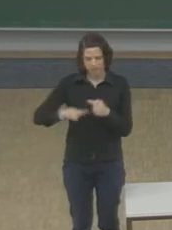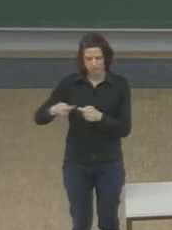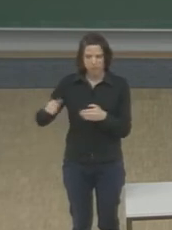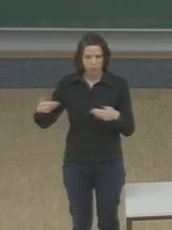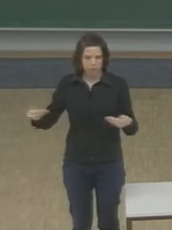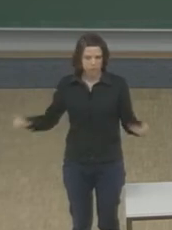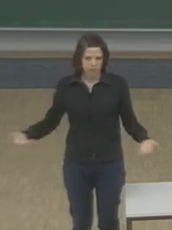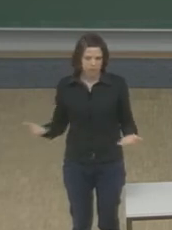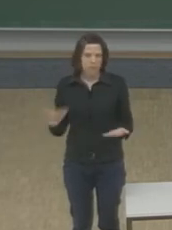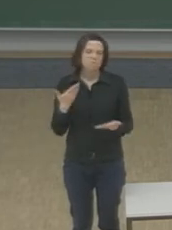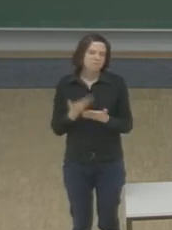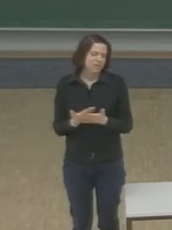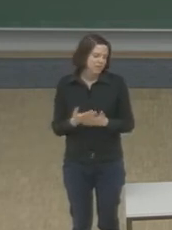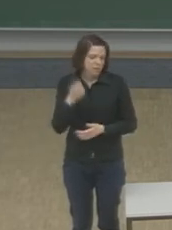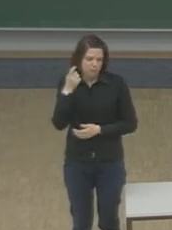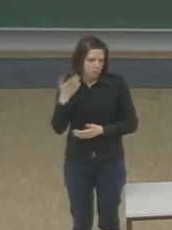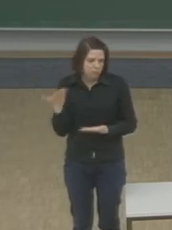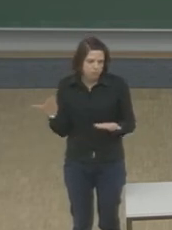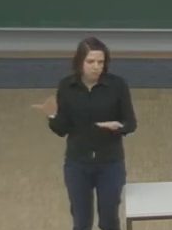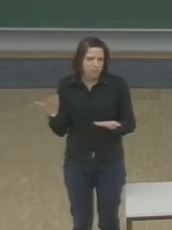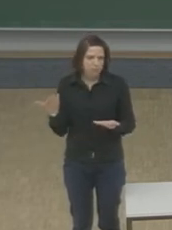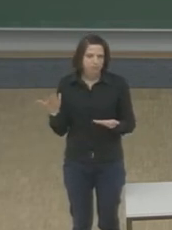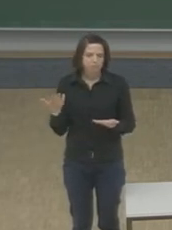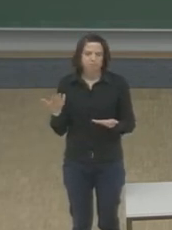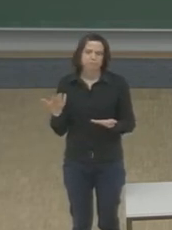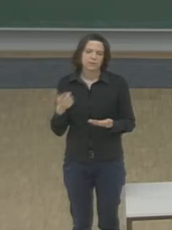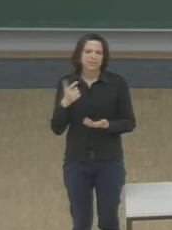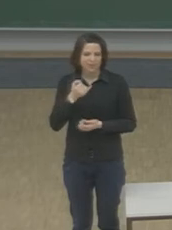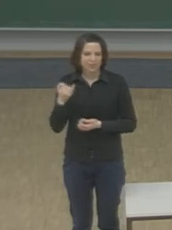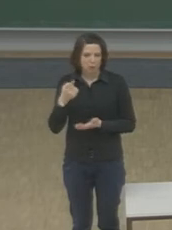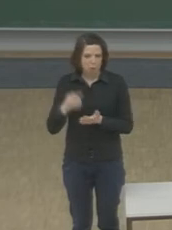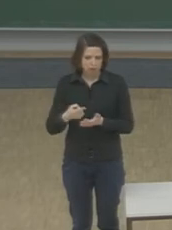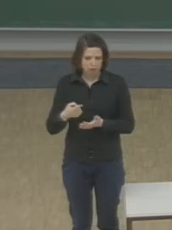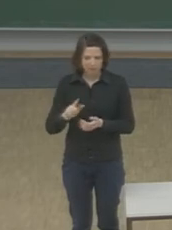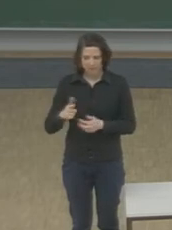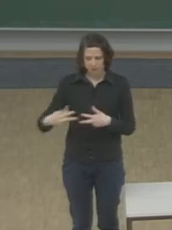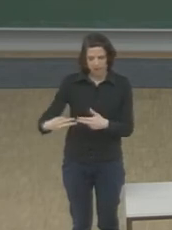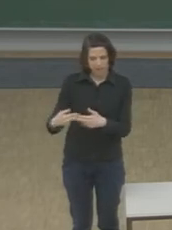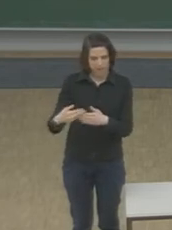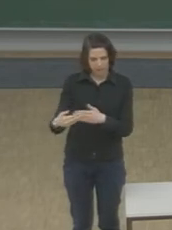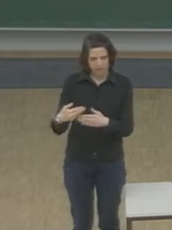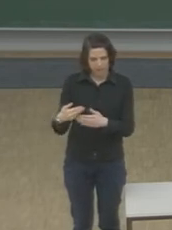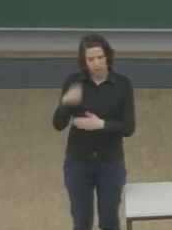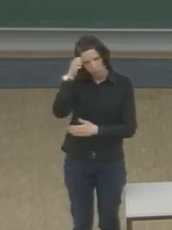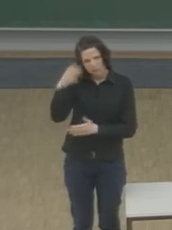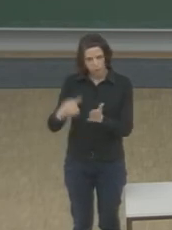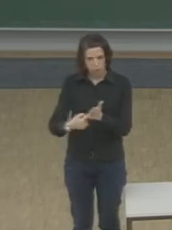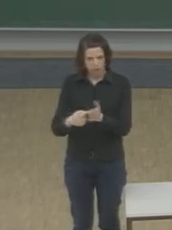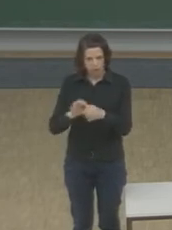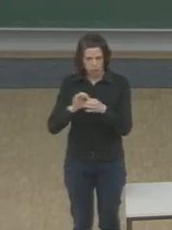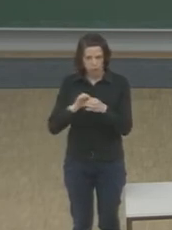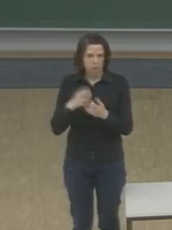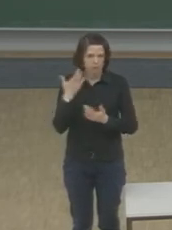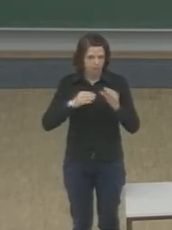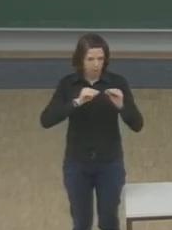weiter verwunderlich ist, dass das, was man in der zweiten Hälfte des 20. Jahrhunderts an Bildungsansprüchen für den